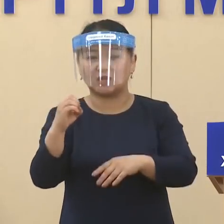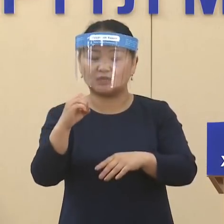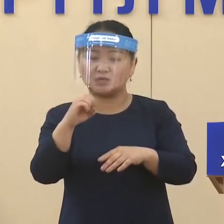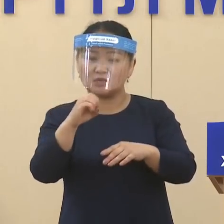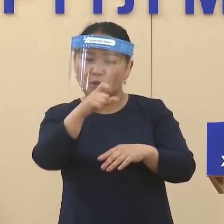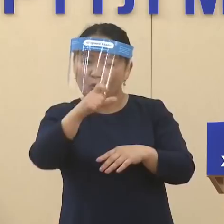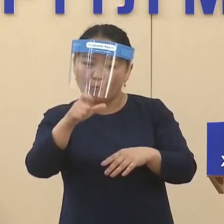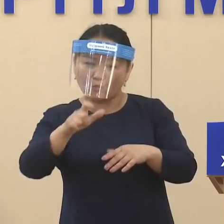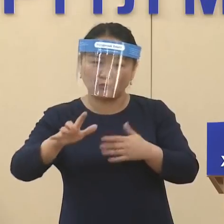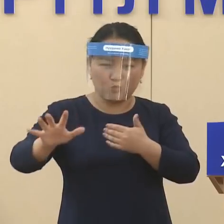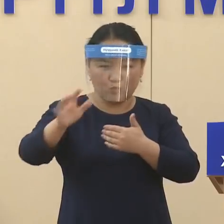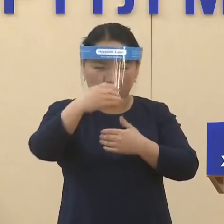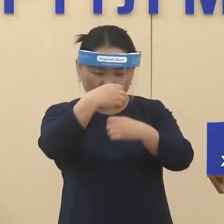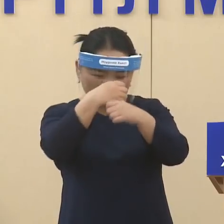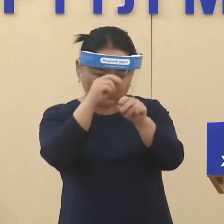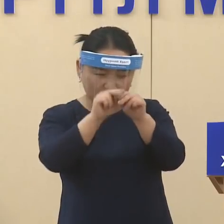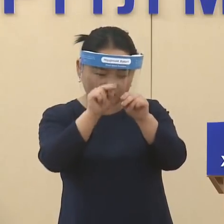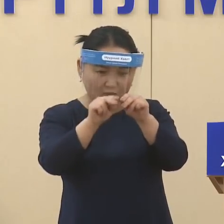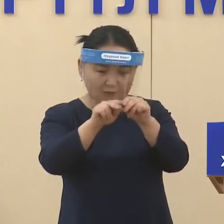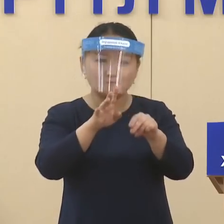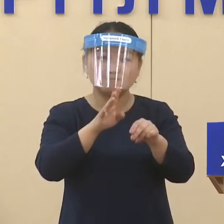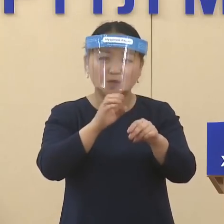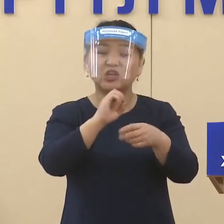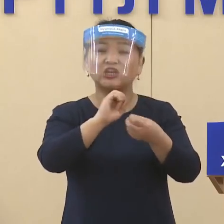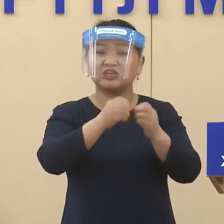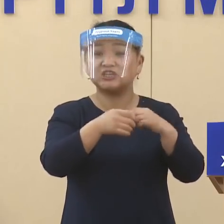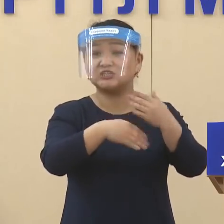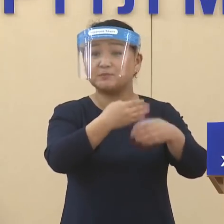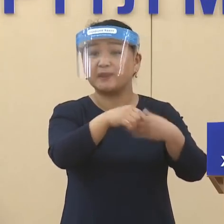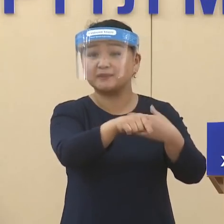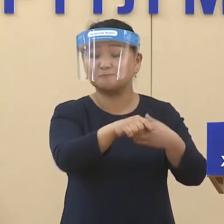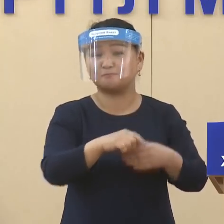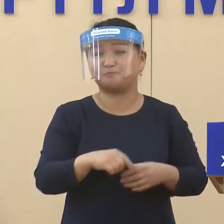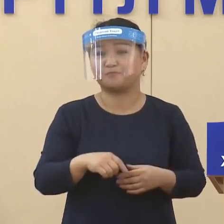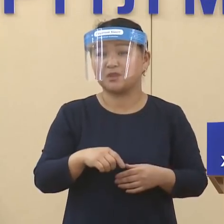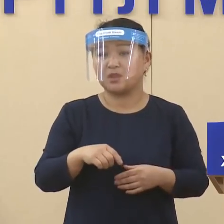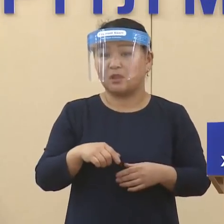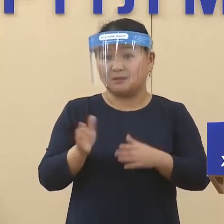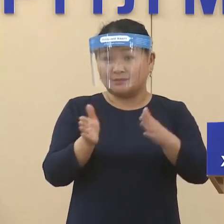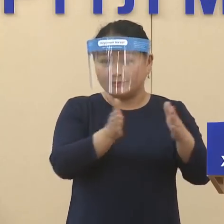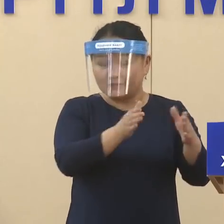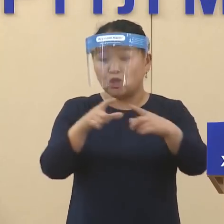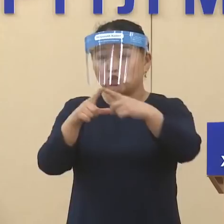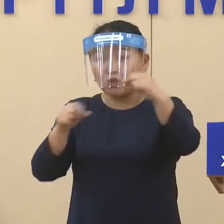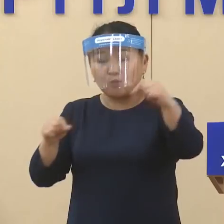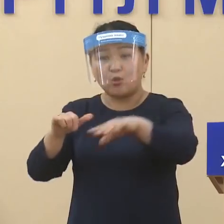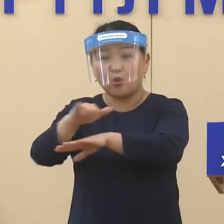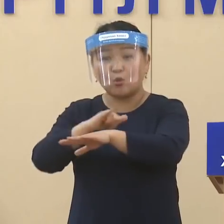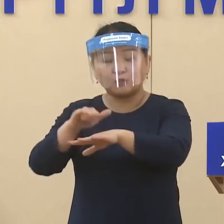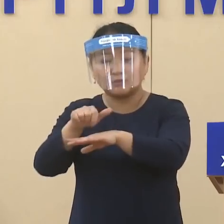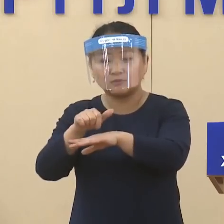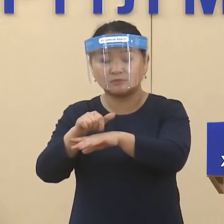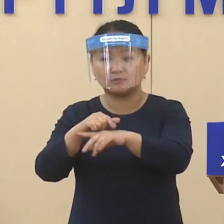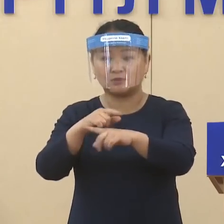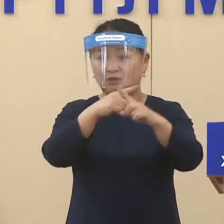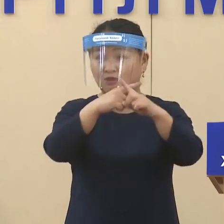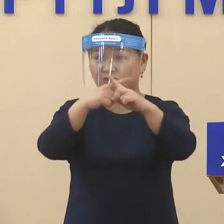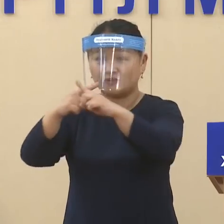нь шинжилгээнд хамруулах ажил мөн хийгдэж байна. За Япон улсад үндэсний хэмжээнд тогтоосон байсан онц